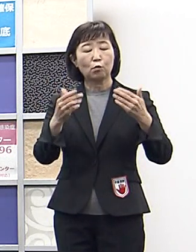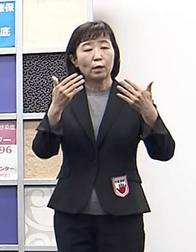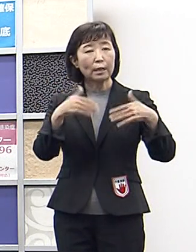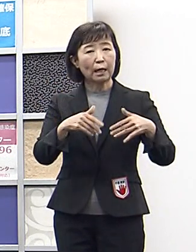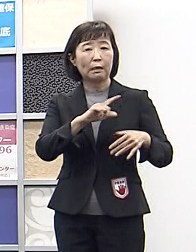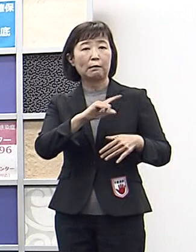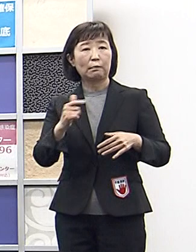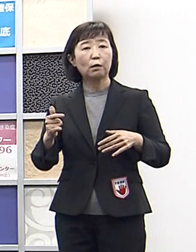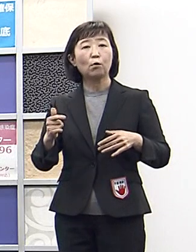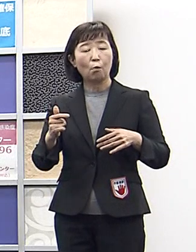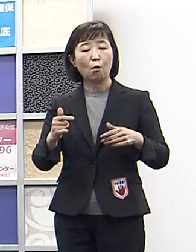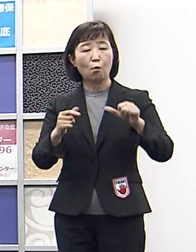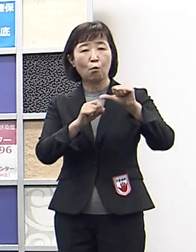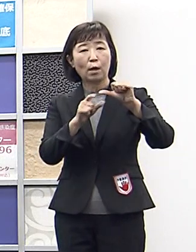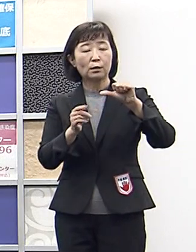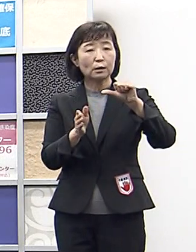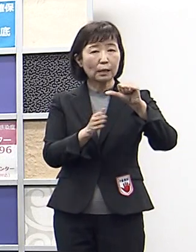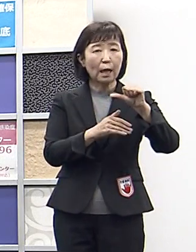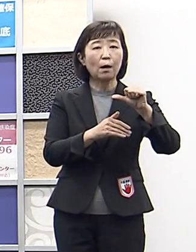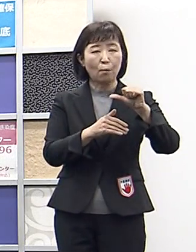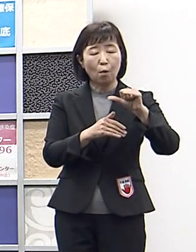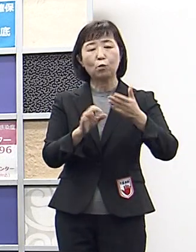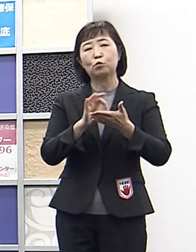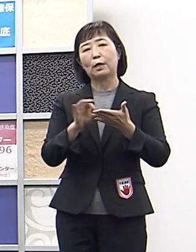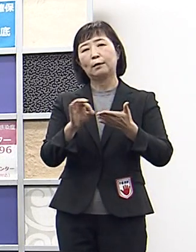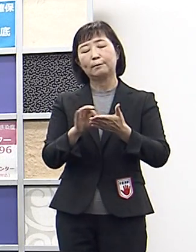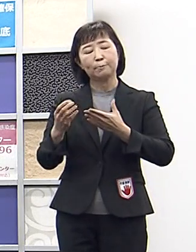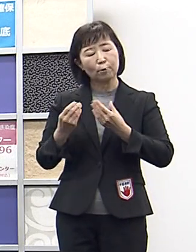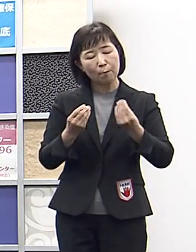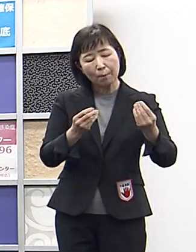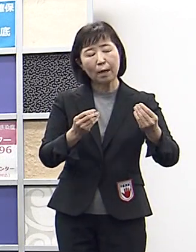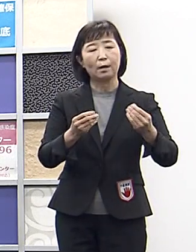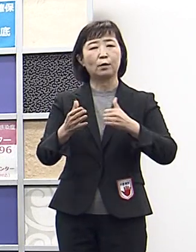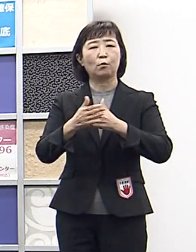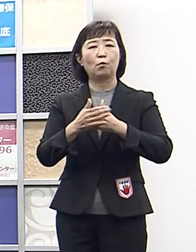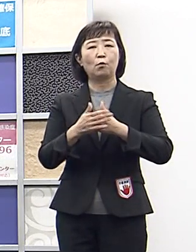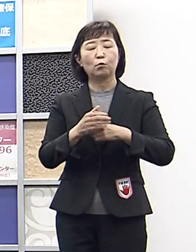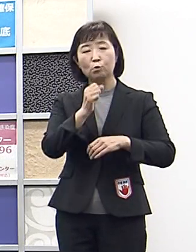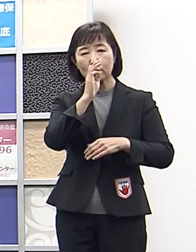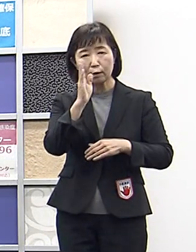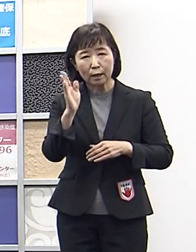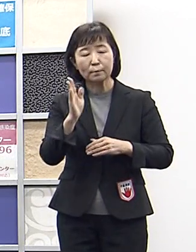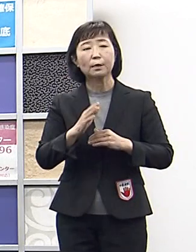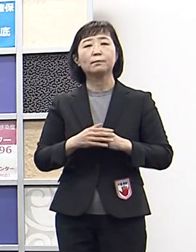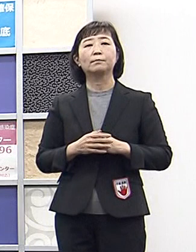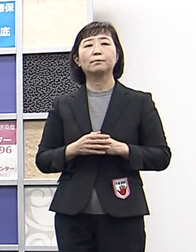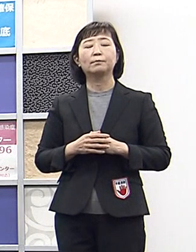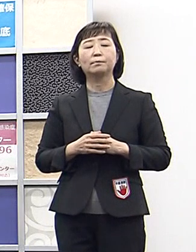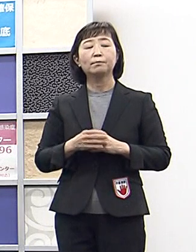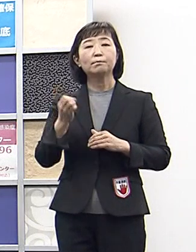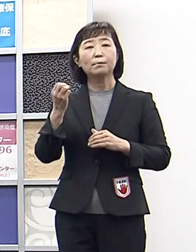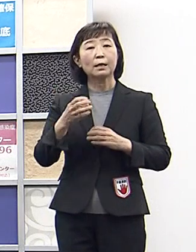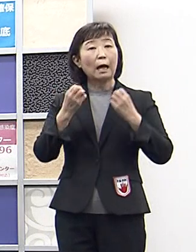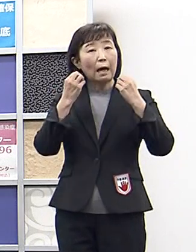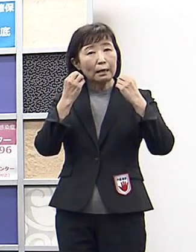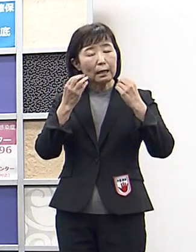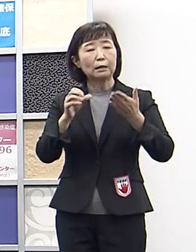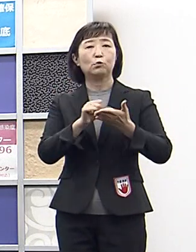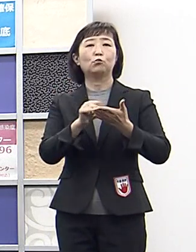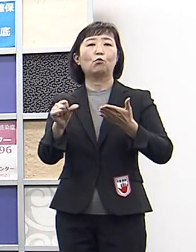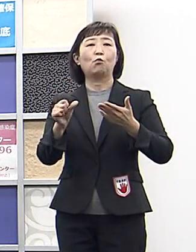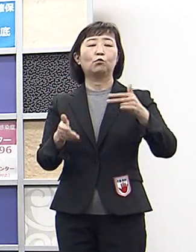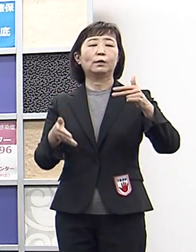日以降も有効に活用していただけますようご協力をお願いいたします一方新たに登録さ